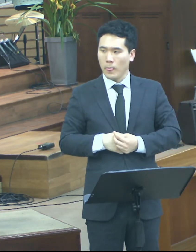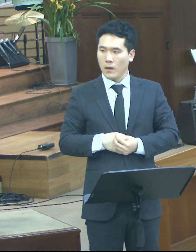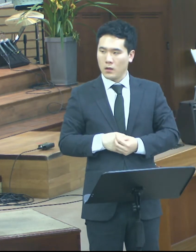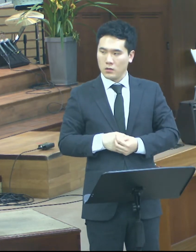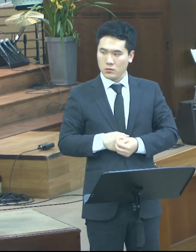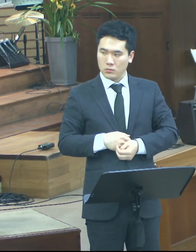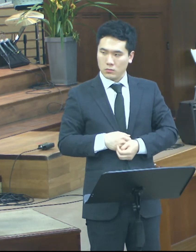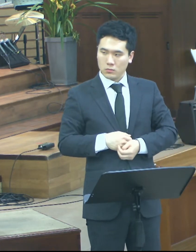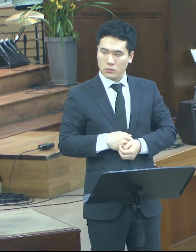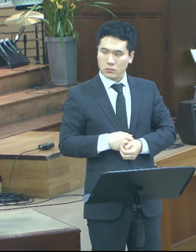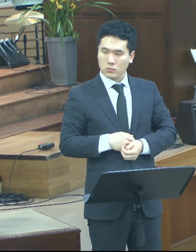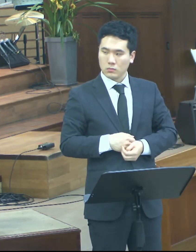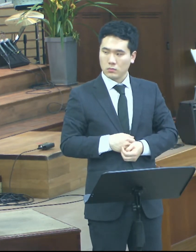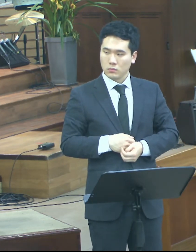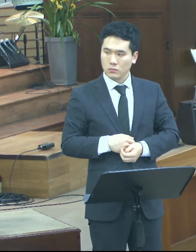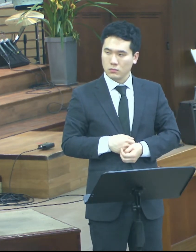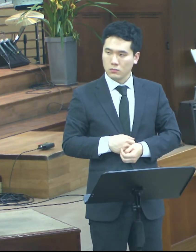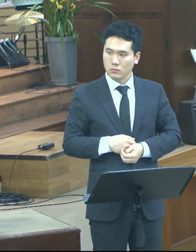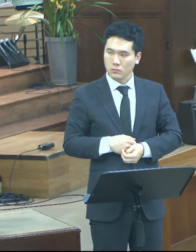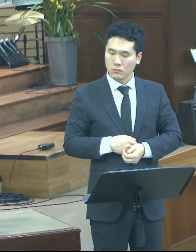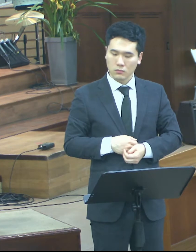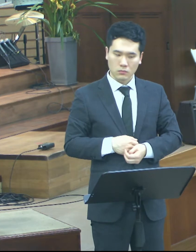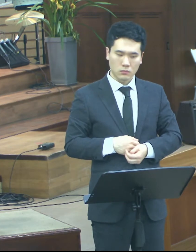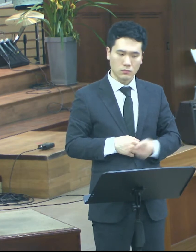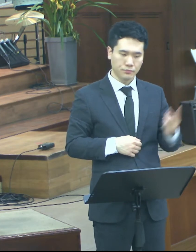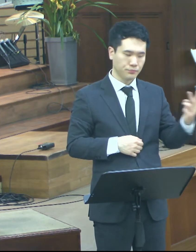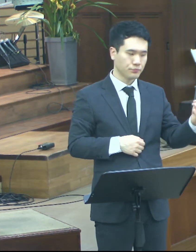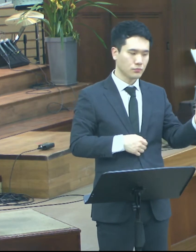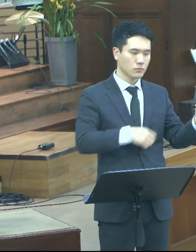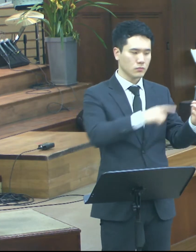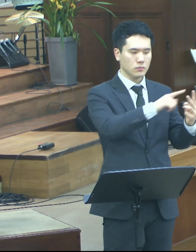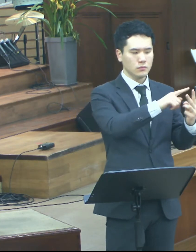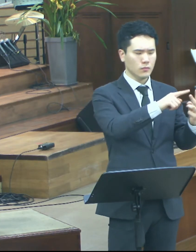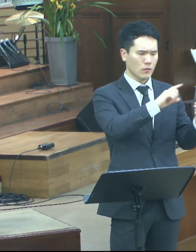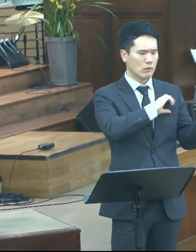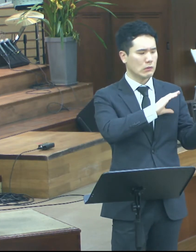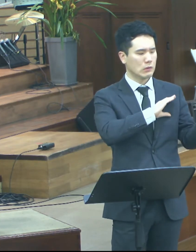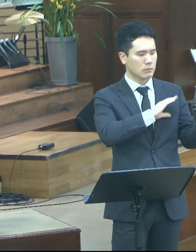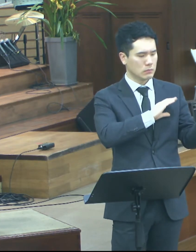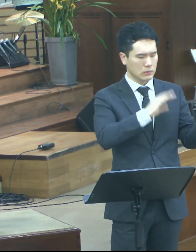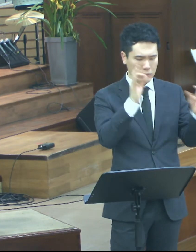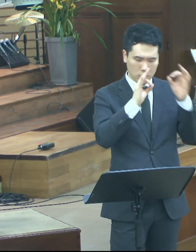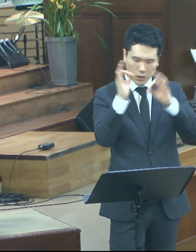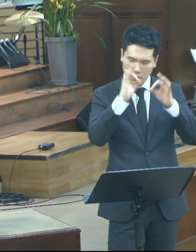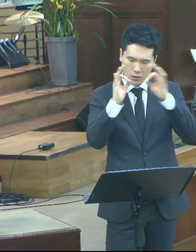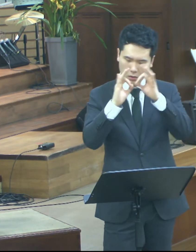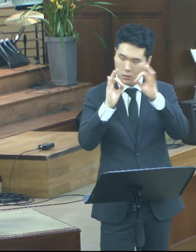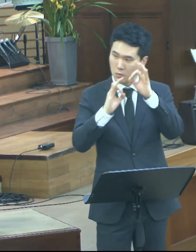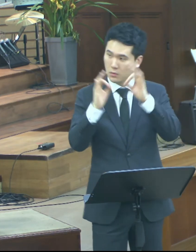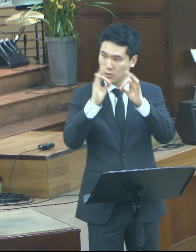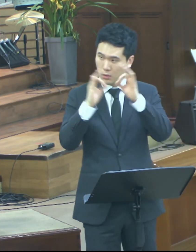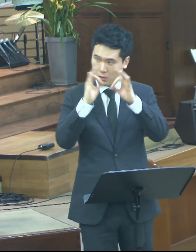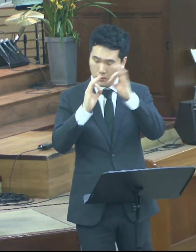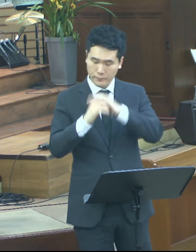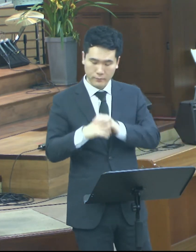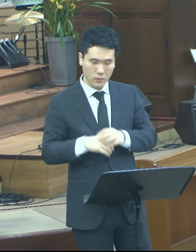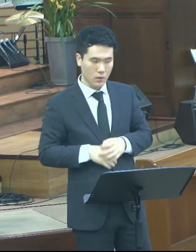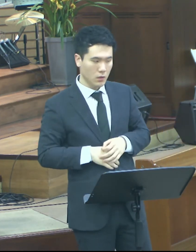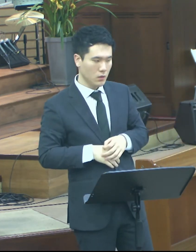라원이는 교족에 제가 잘 못 찾겠더라고요. 그래서 교육자들 보고 유원이 동생 이름 뭐야? 그랬더니